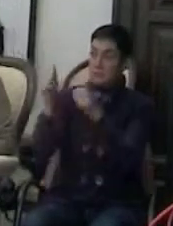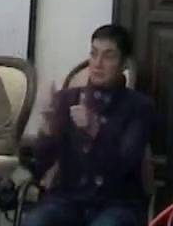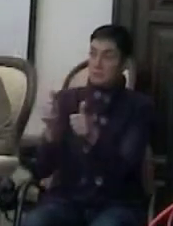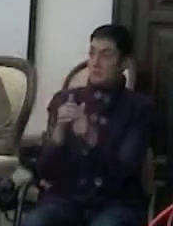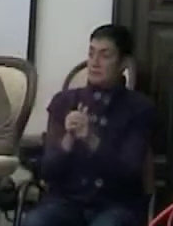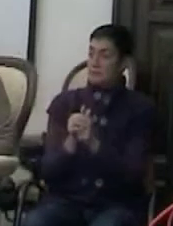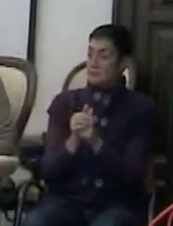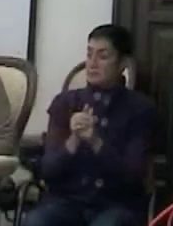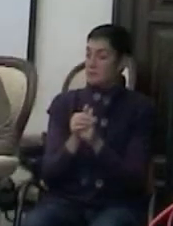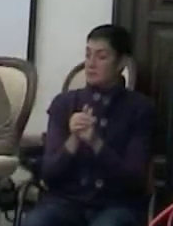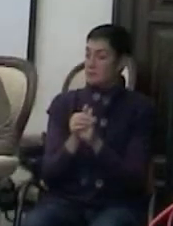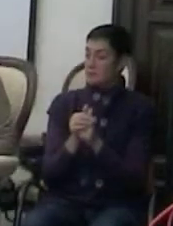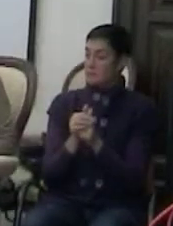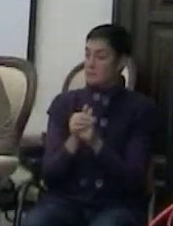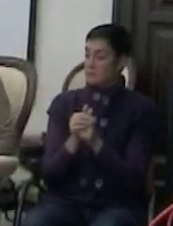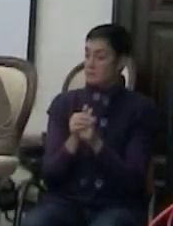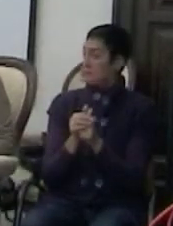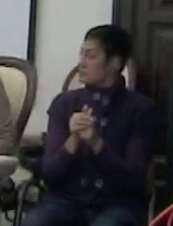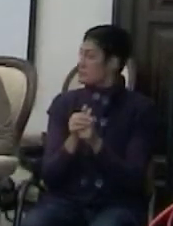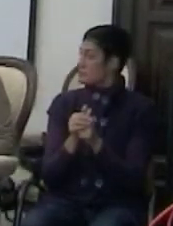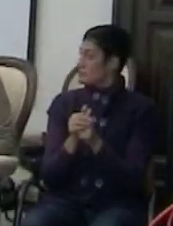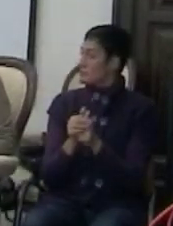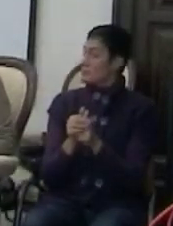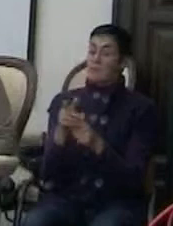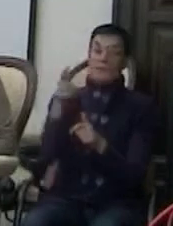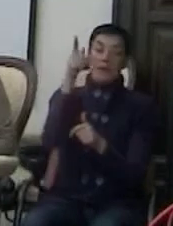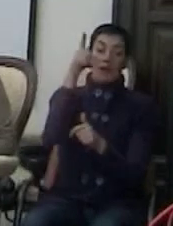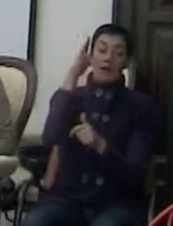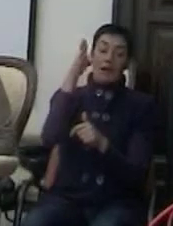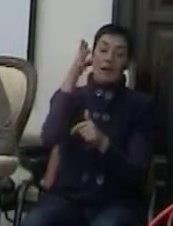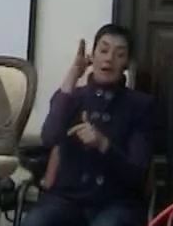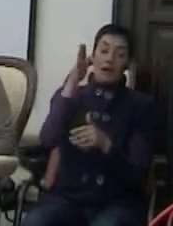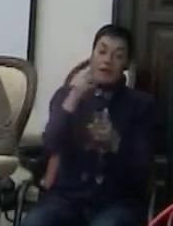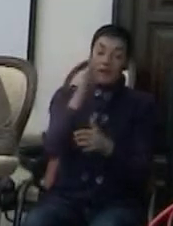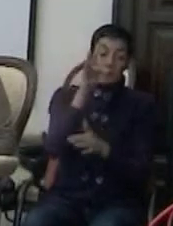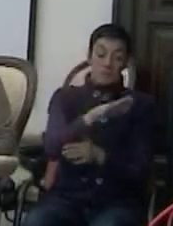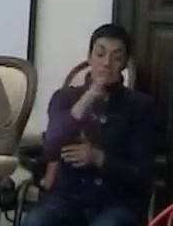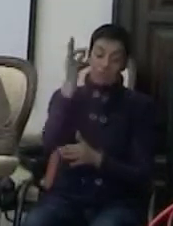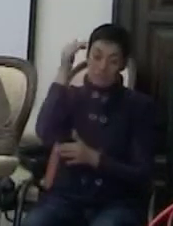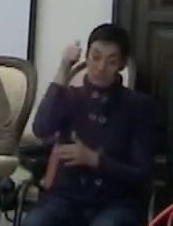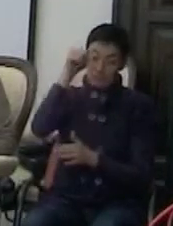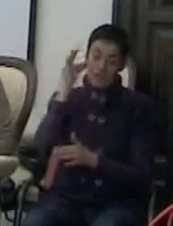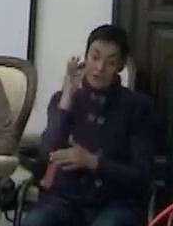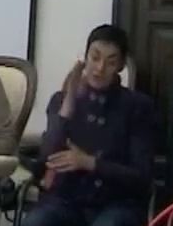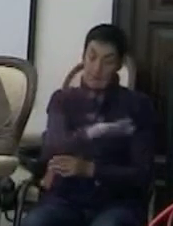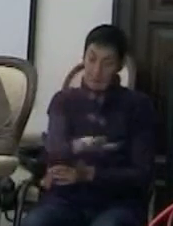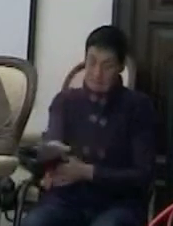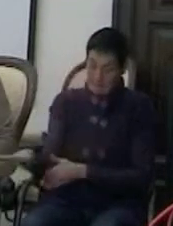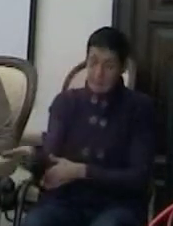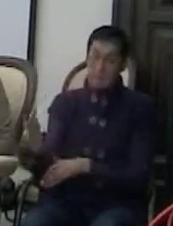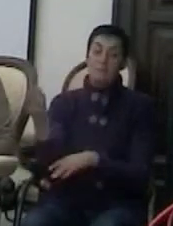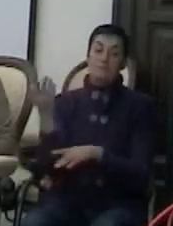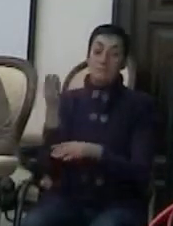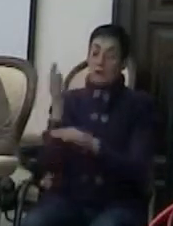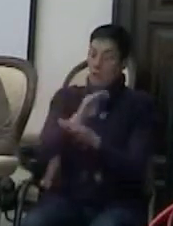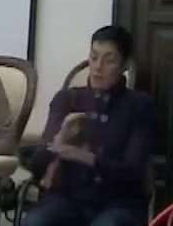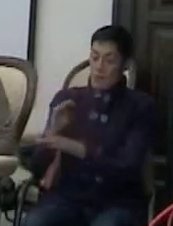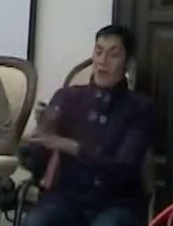a querer alimentar bien a sus niños, a sus niñas. La sanidad, la higiene también era muy